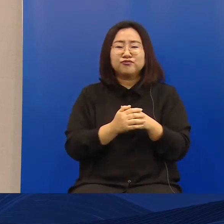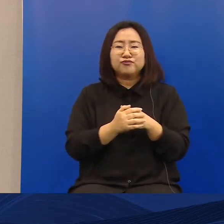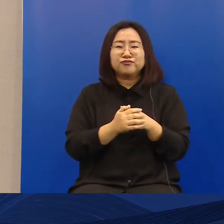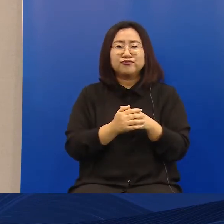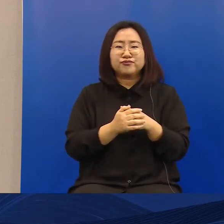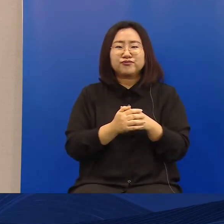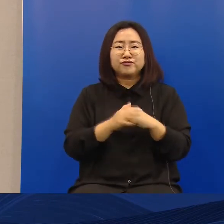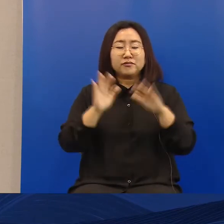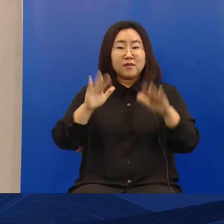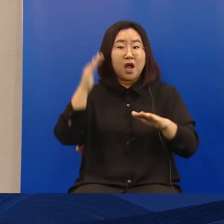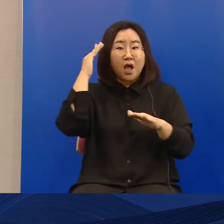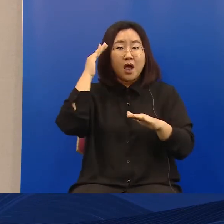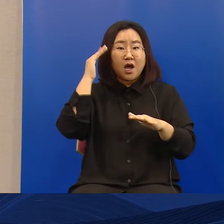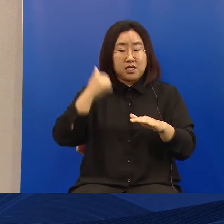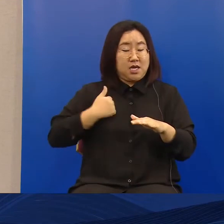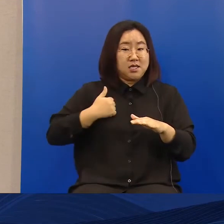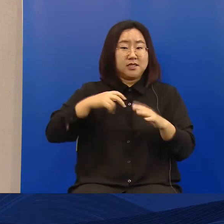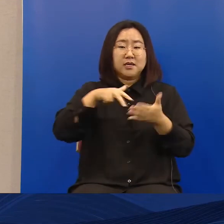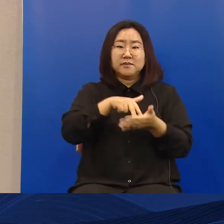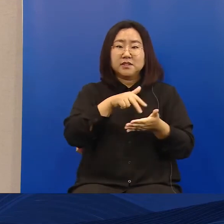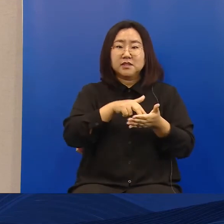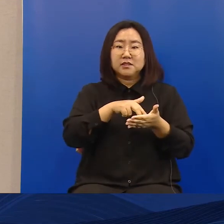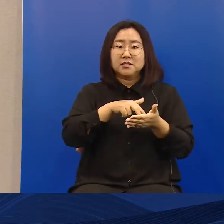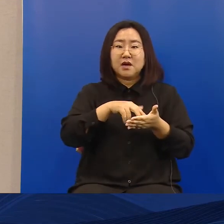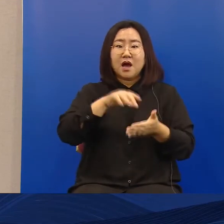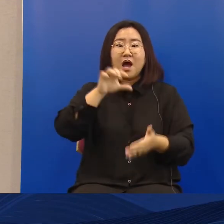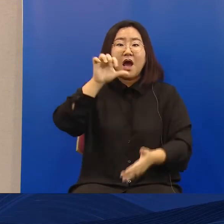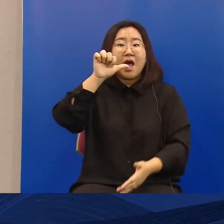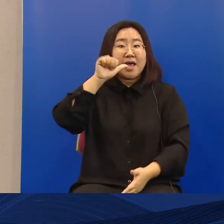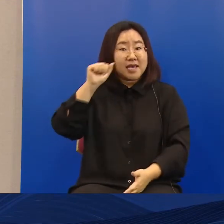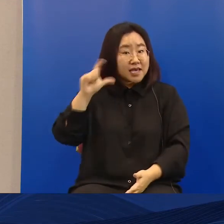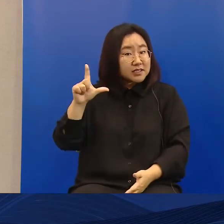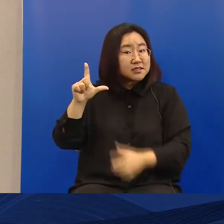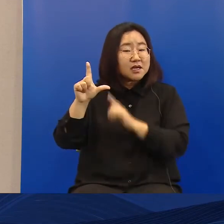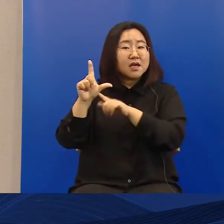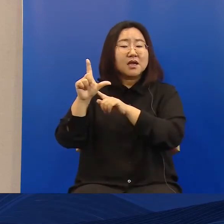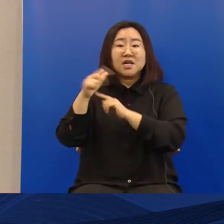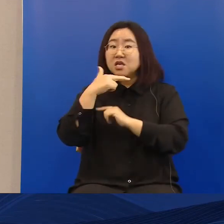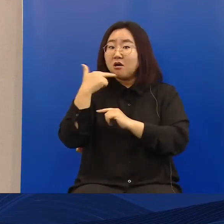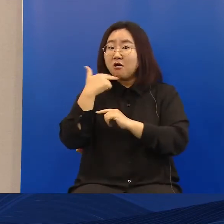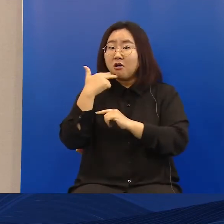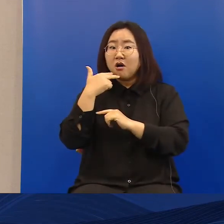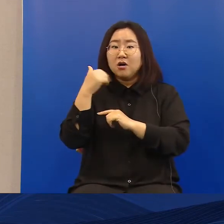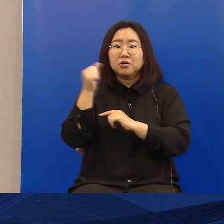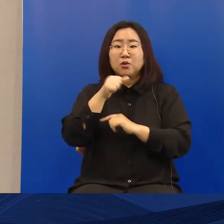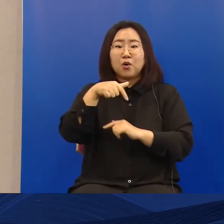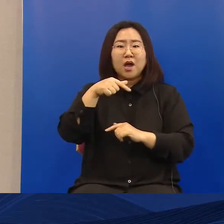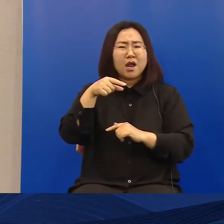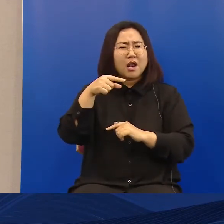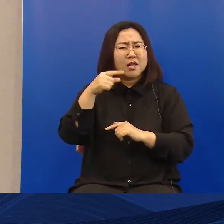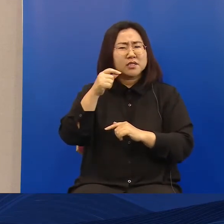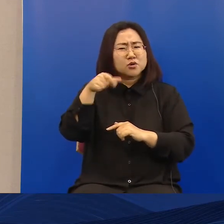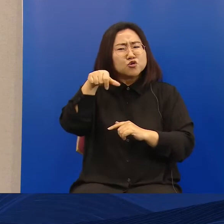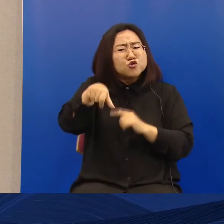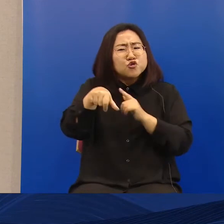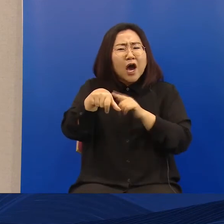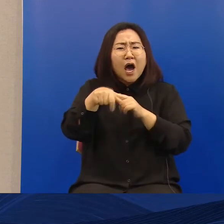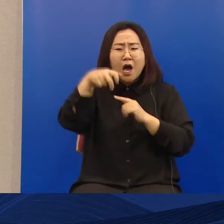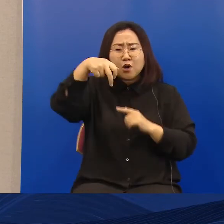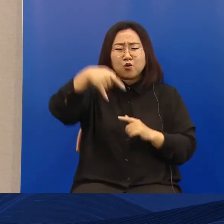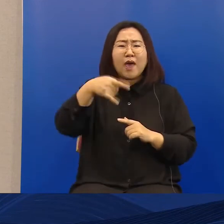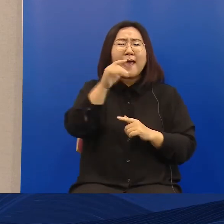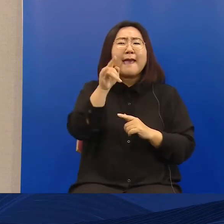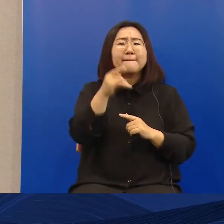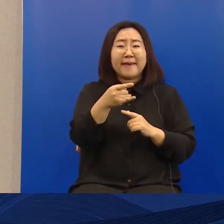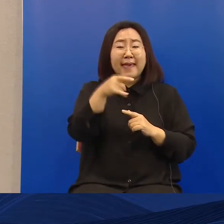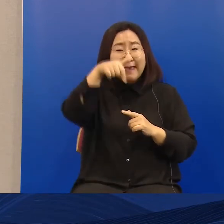그래서 우리나라에서는요, ASL이 영어고요. LSQ는 퀘벡 지역이죠. 그래서 여기에